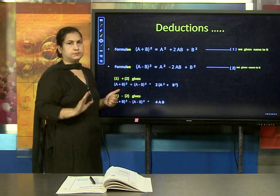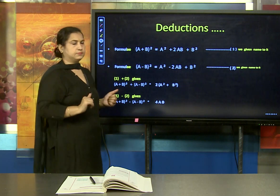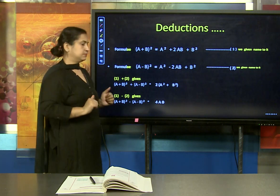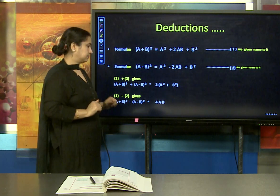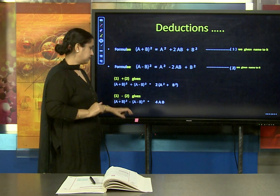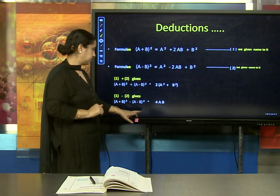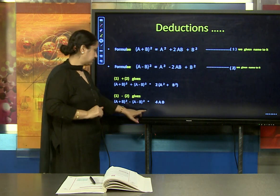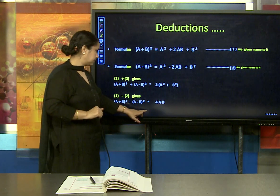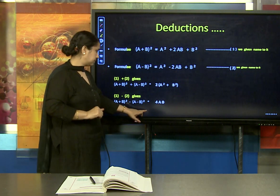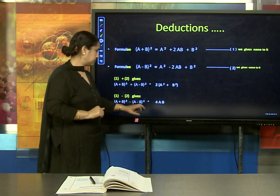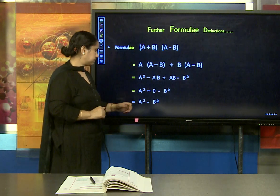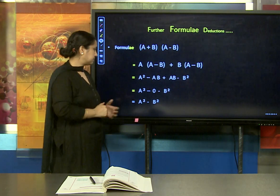समझ सकते हैं।